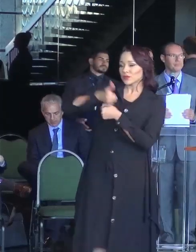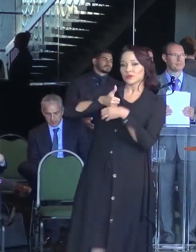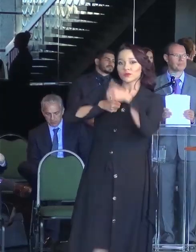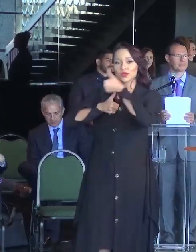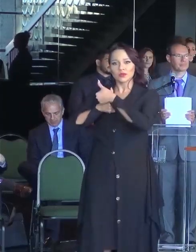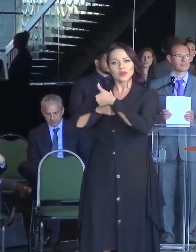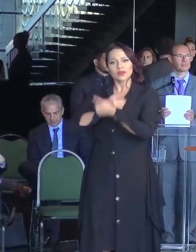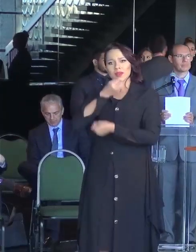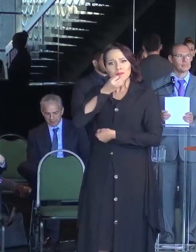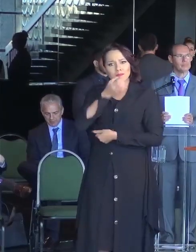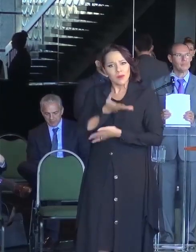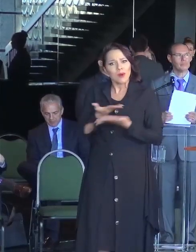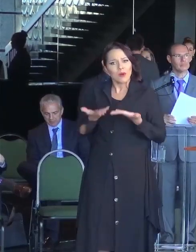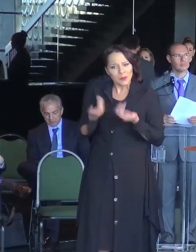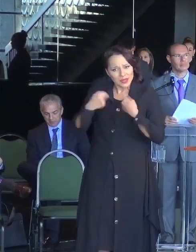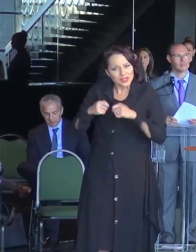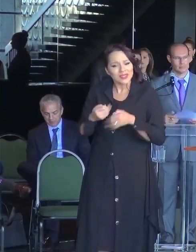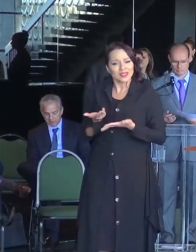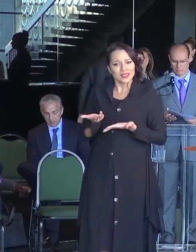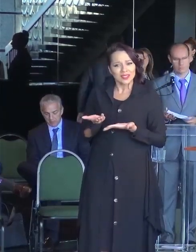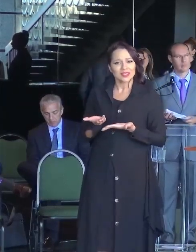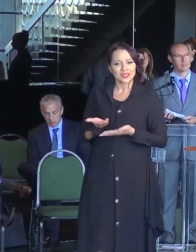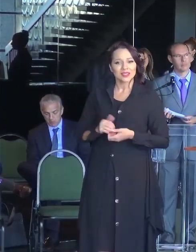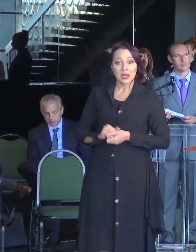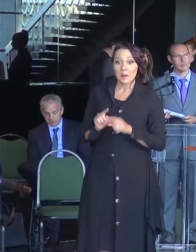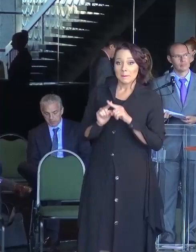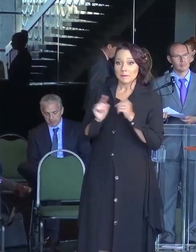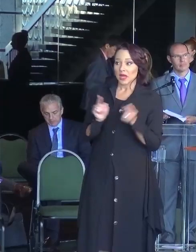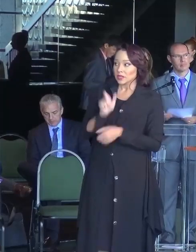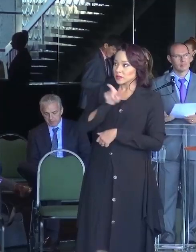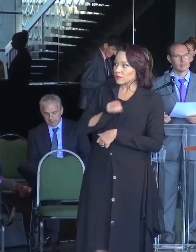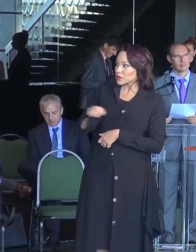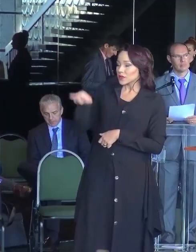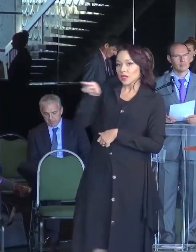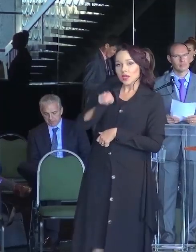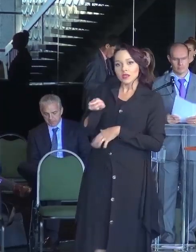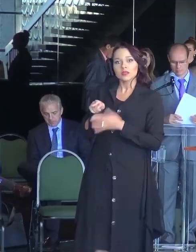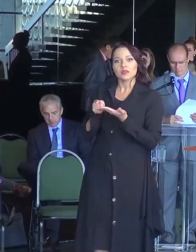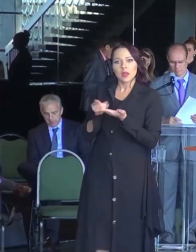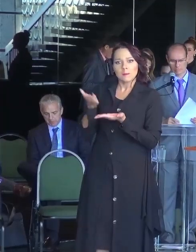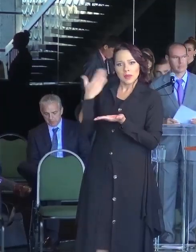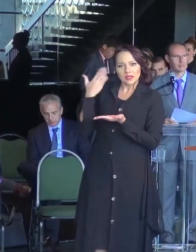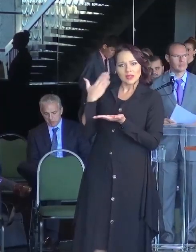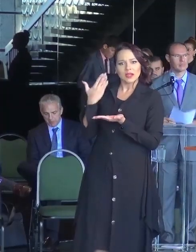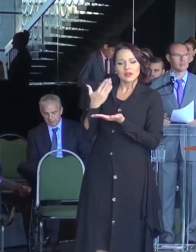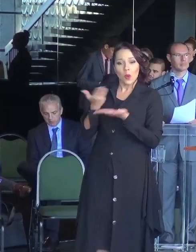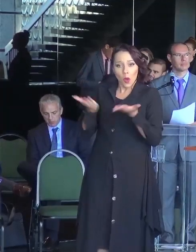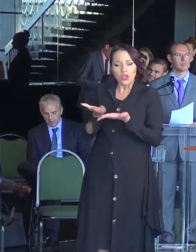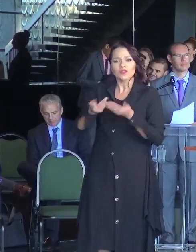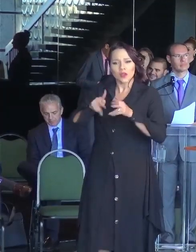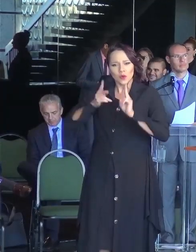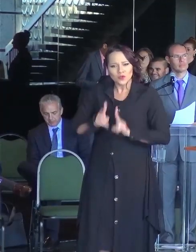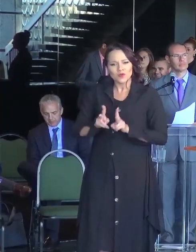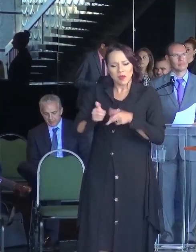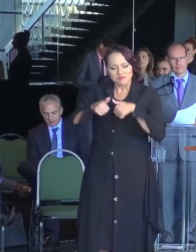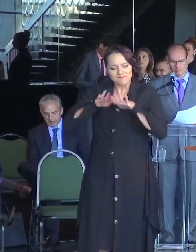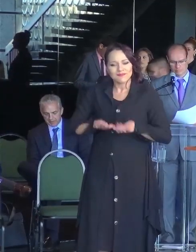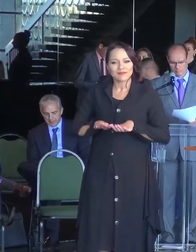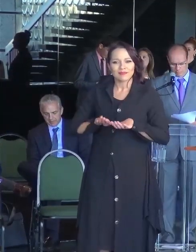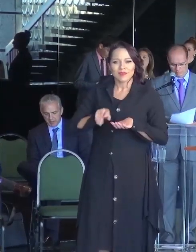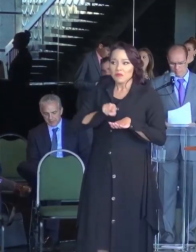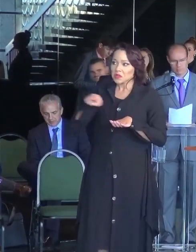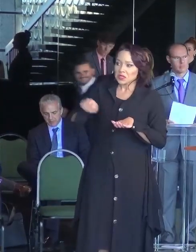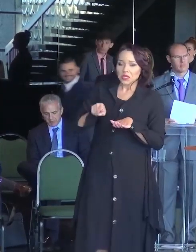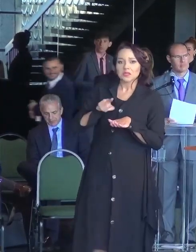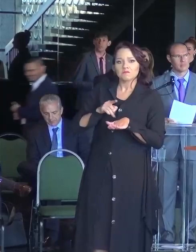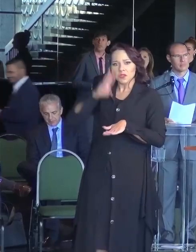é saudável, é bom que seja assim. Mas vocês estavam e continuarão aqui. São vocês